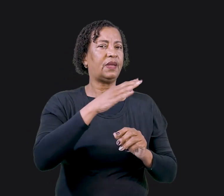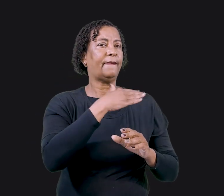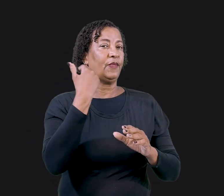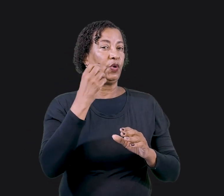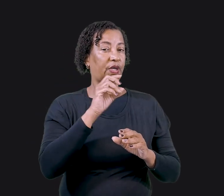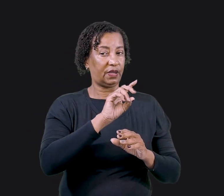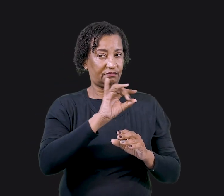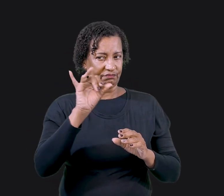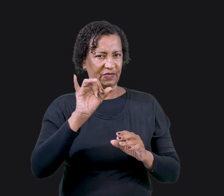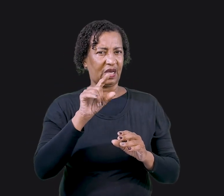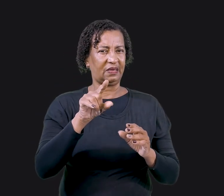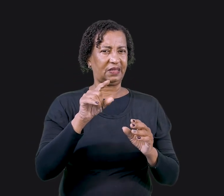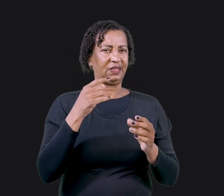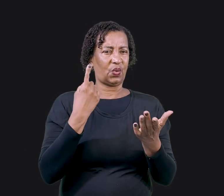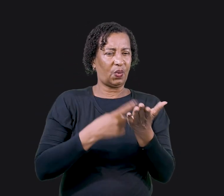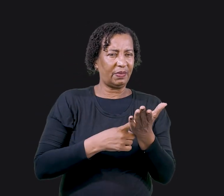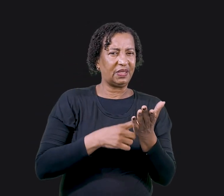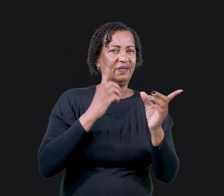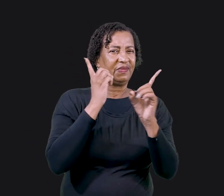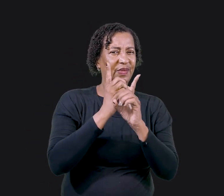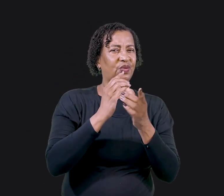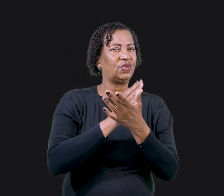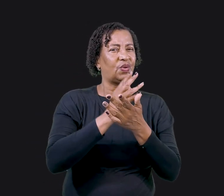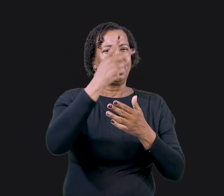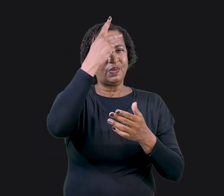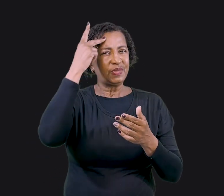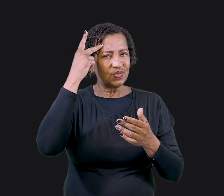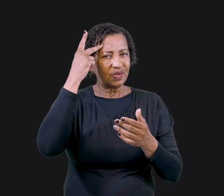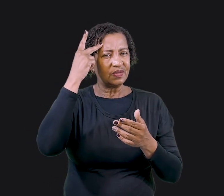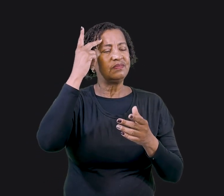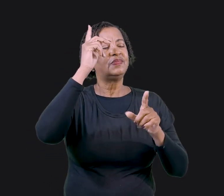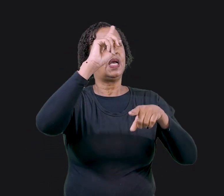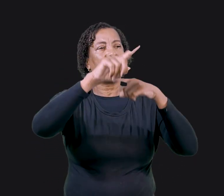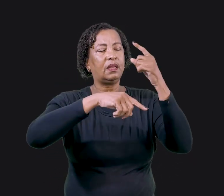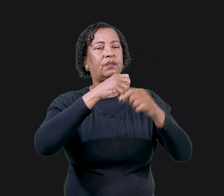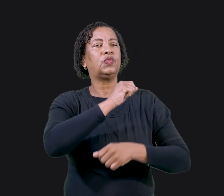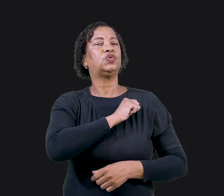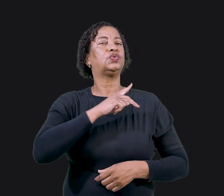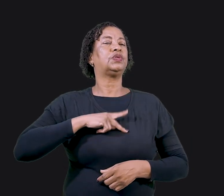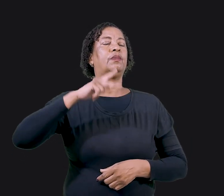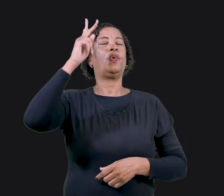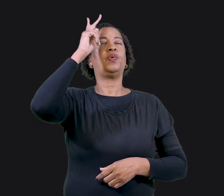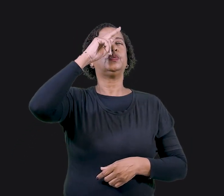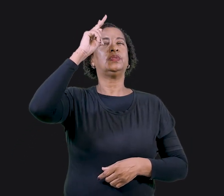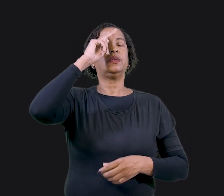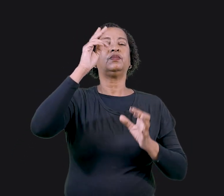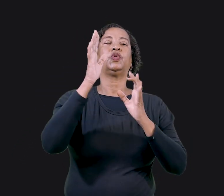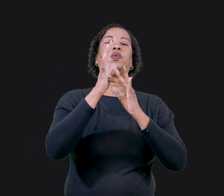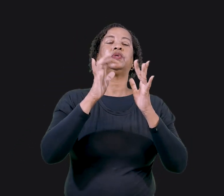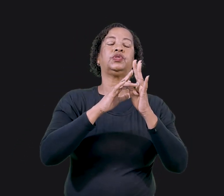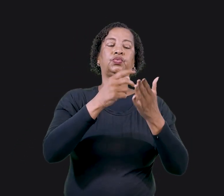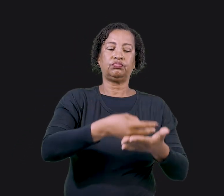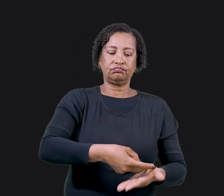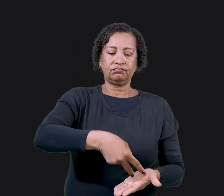seria executado? Jesus disse que os encontraria na Galiléia, e os apóstolos se lembraram disso quando ouviram que ele tinha